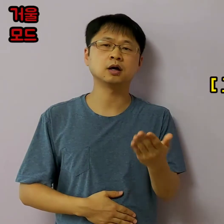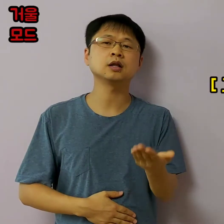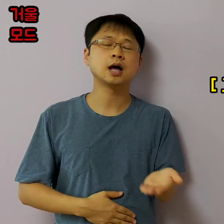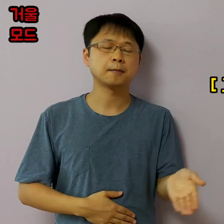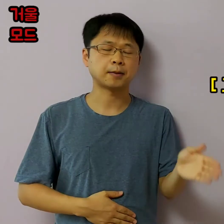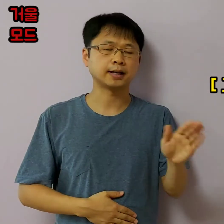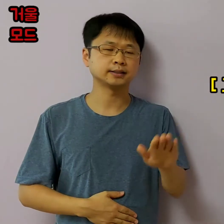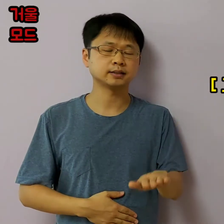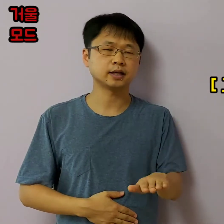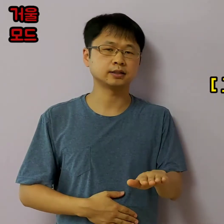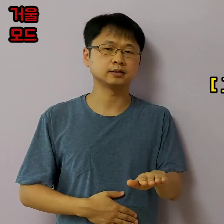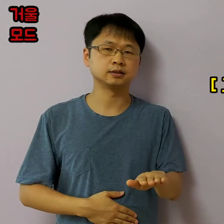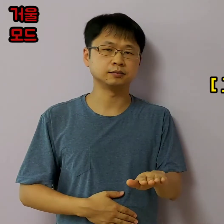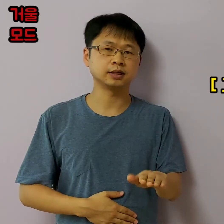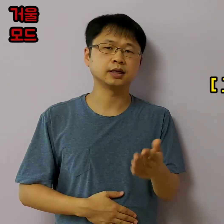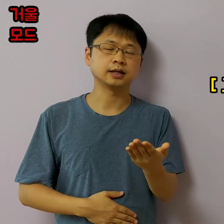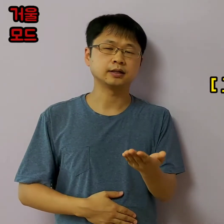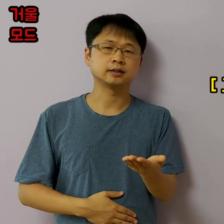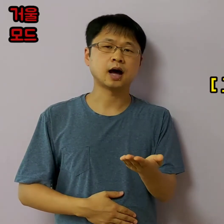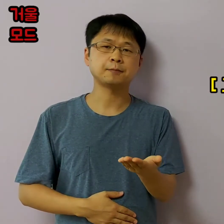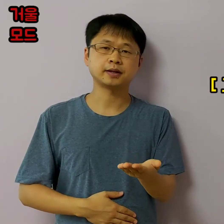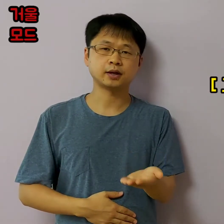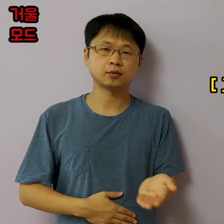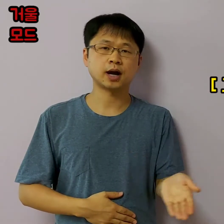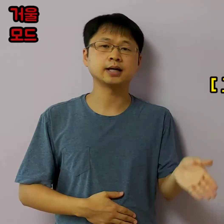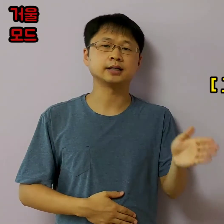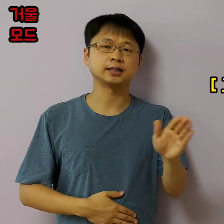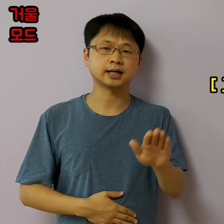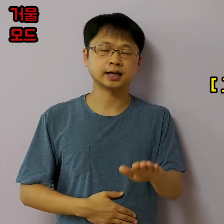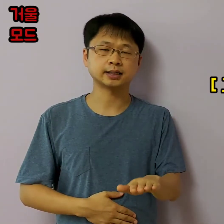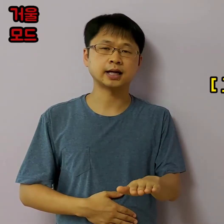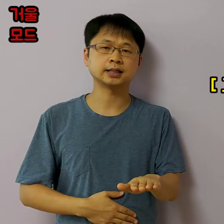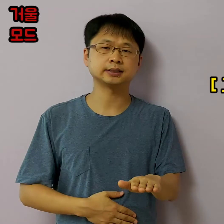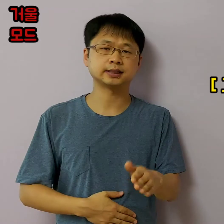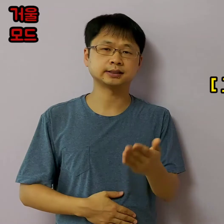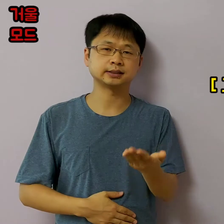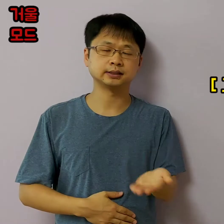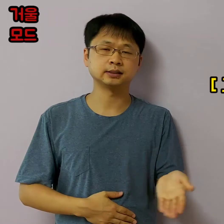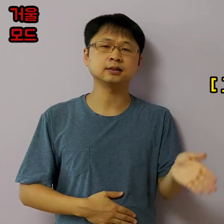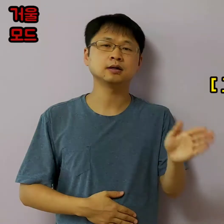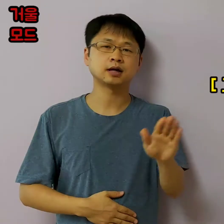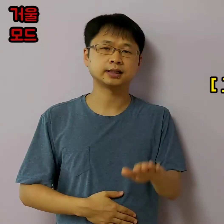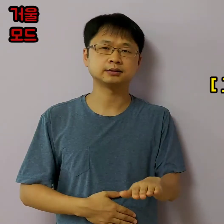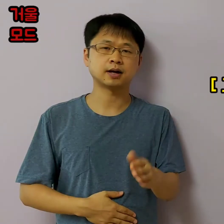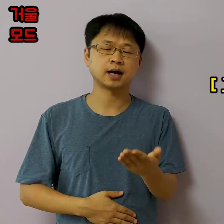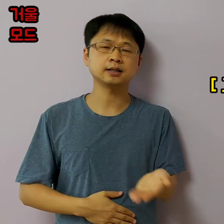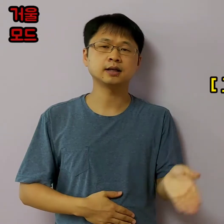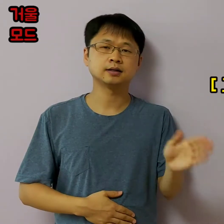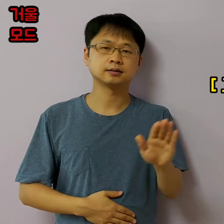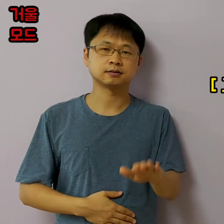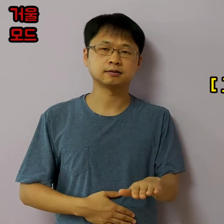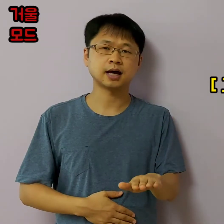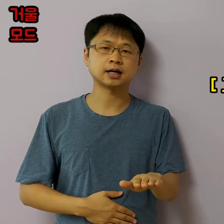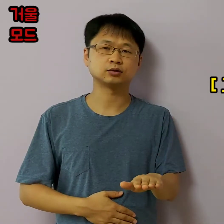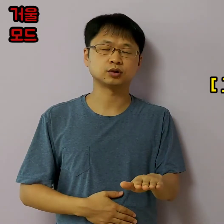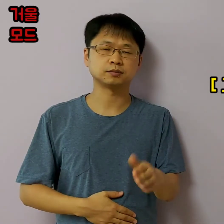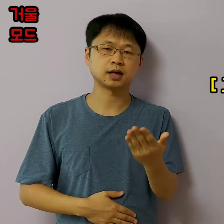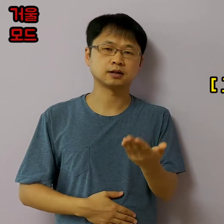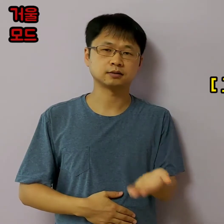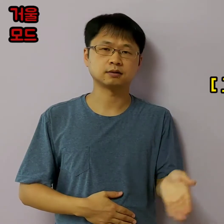덮어주시면 반전의 의미, 앞의 내용과 이야기가 달라질 때 쓰이는 하지만 그러나라는 수어입니다.